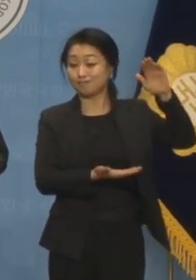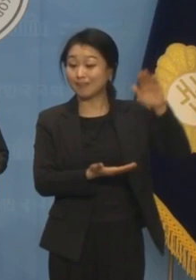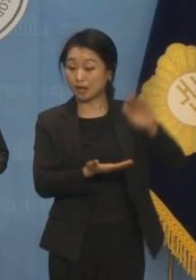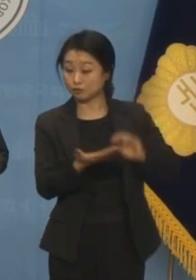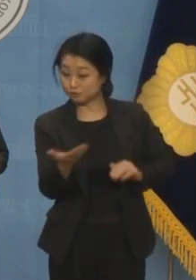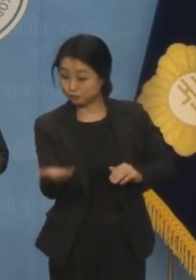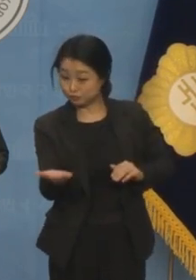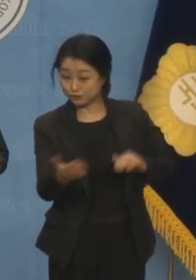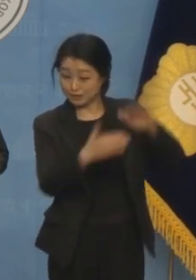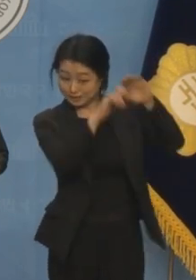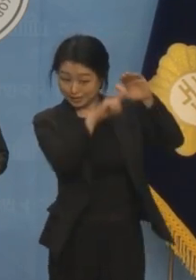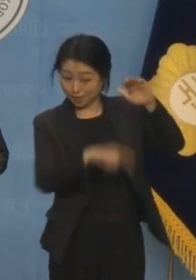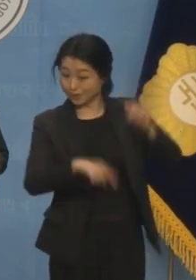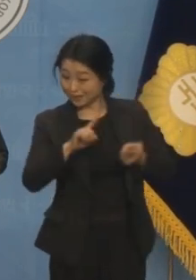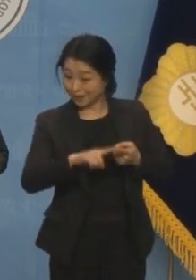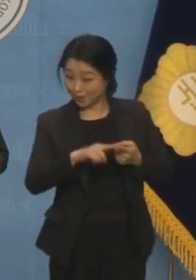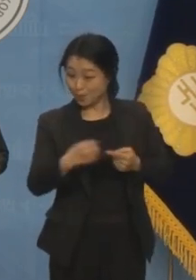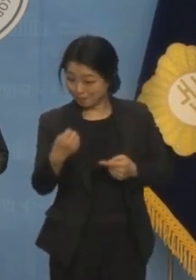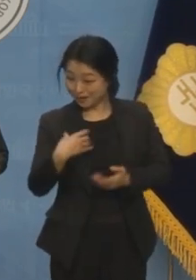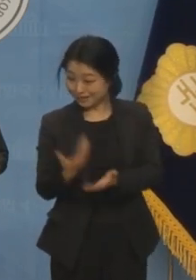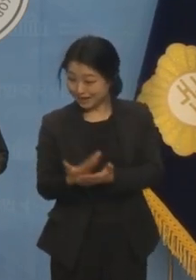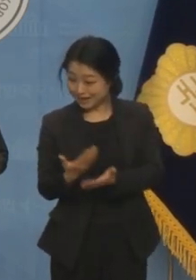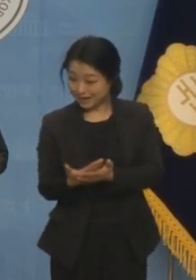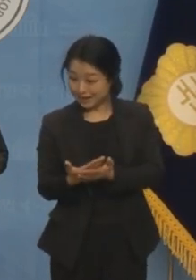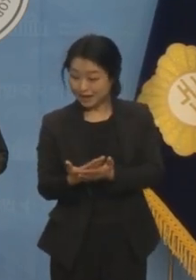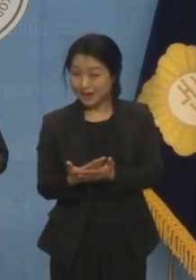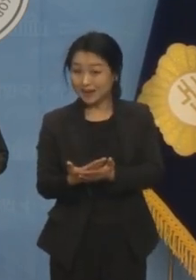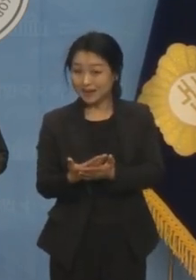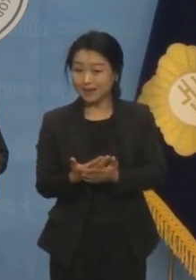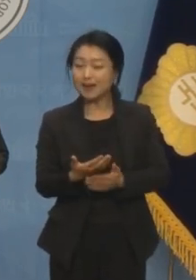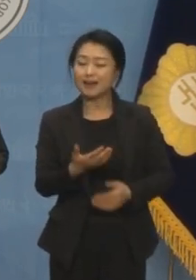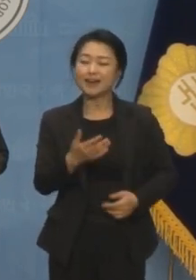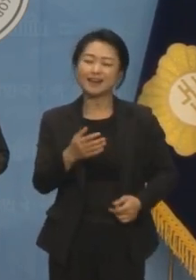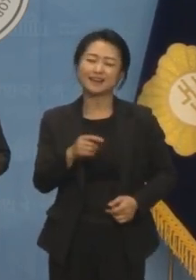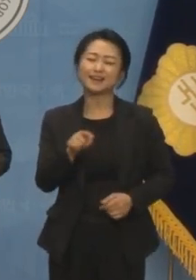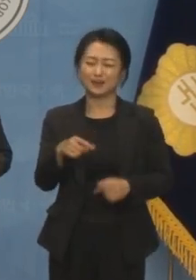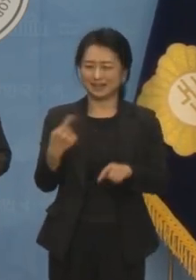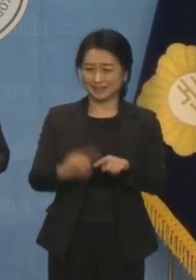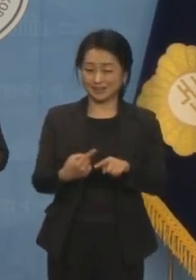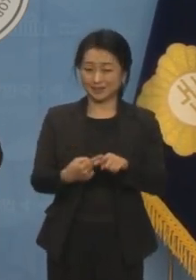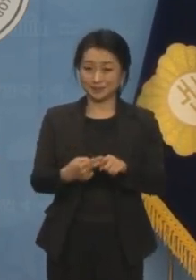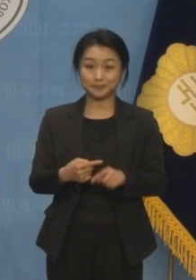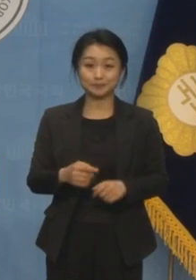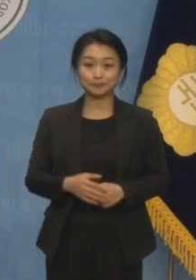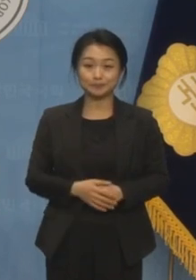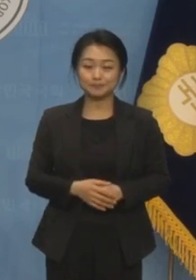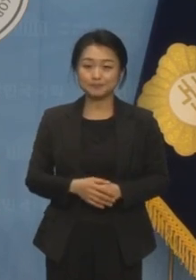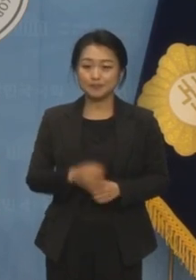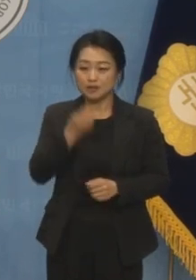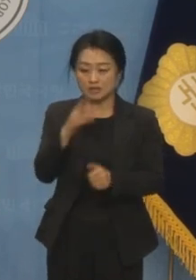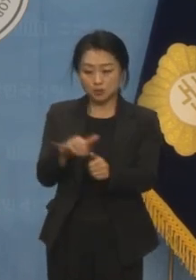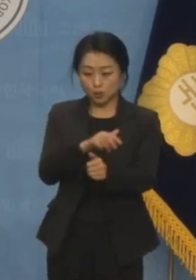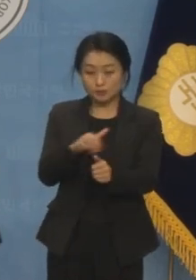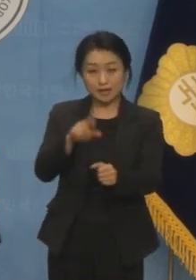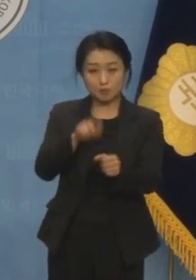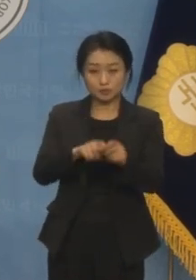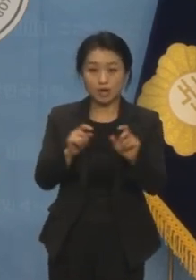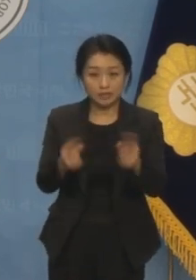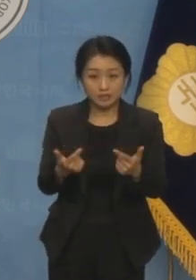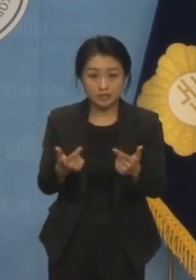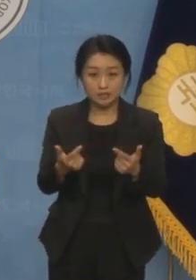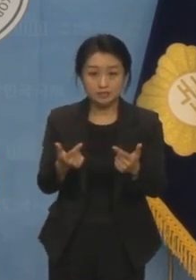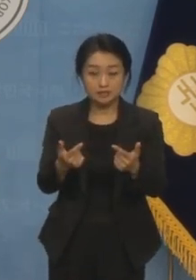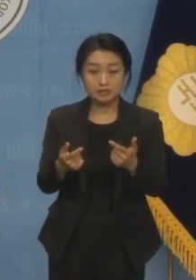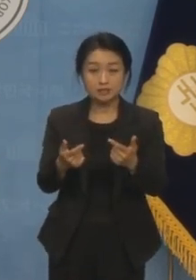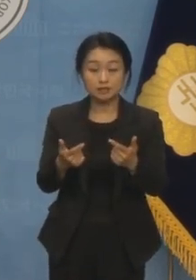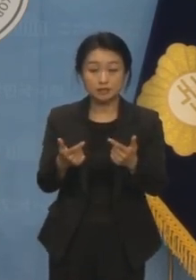대로 얘기해달라는 취지로 얼마든지 그 맥락을 보면 알 수 있습니다. 만약에 정말 위증교사를 할 목적이 아니라 그런 목적이